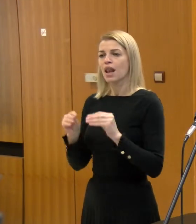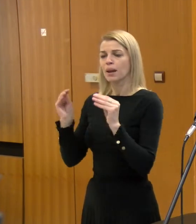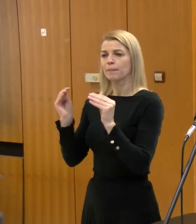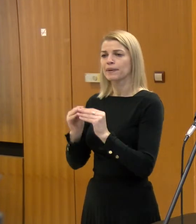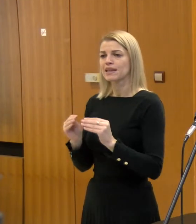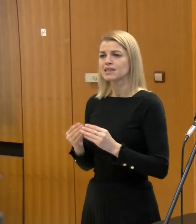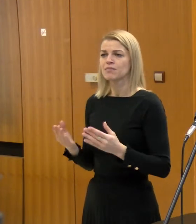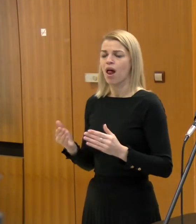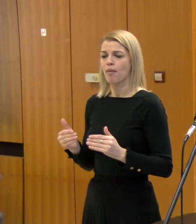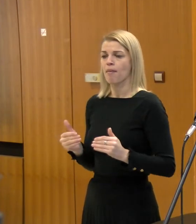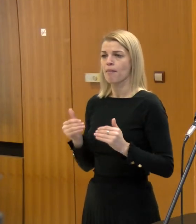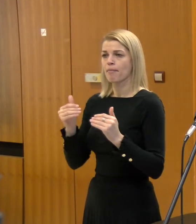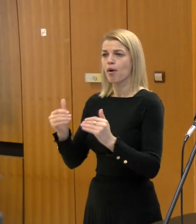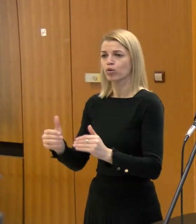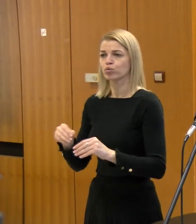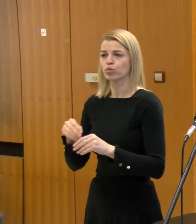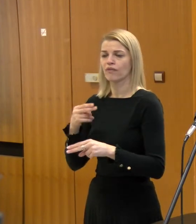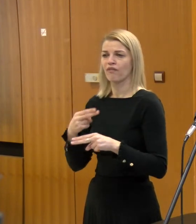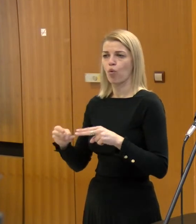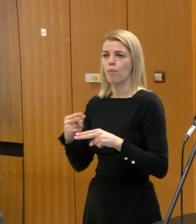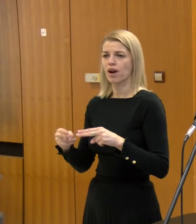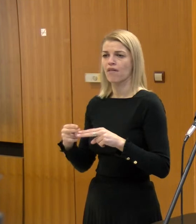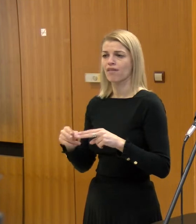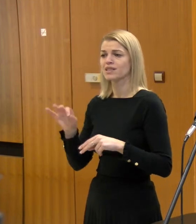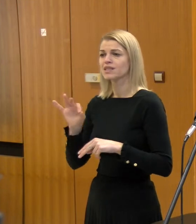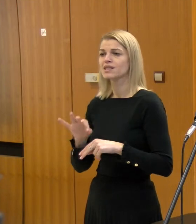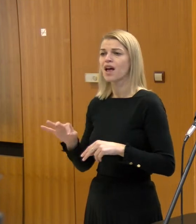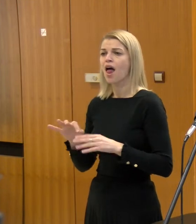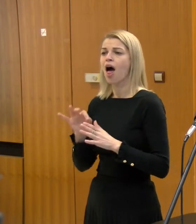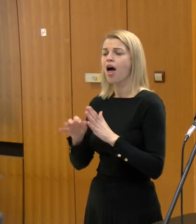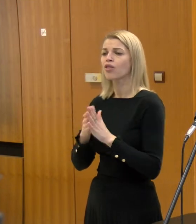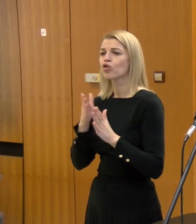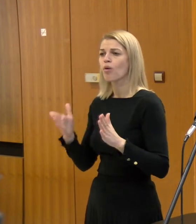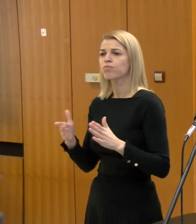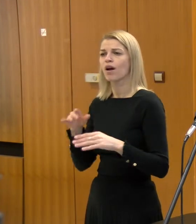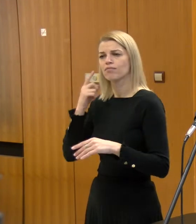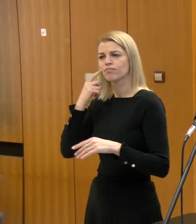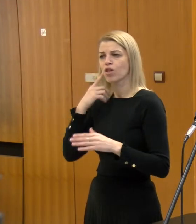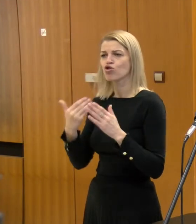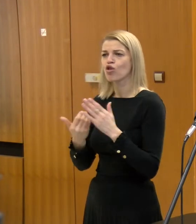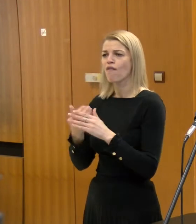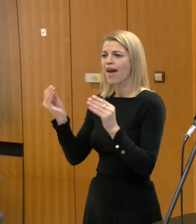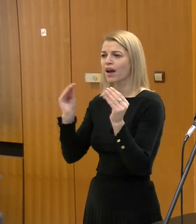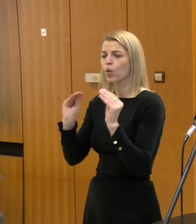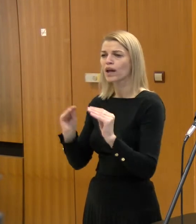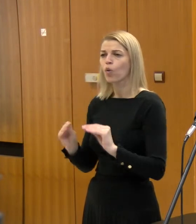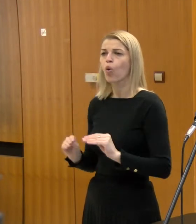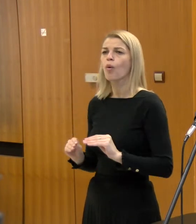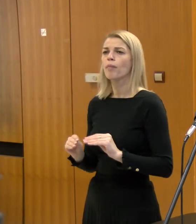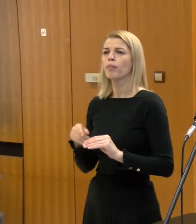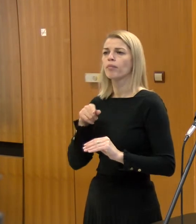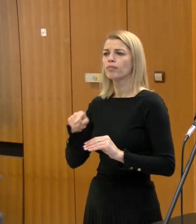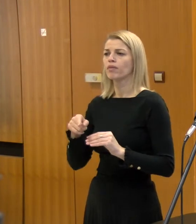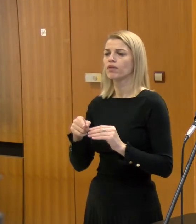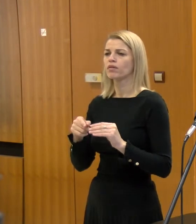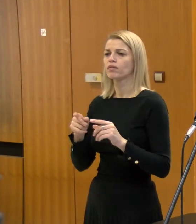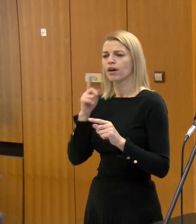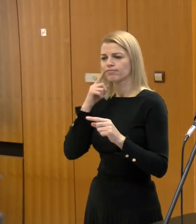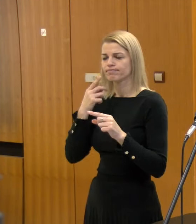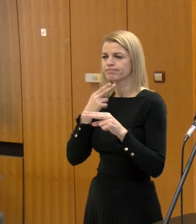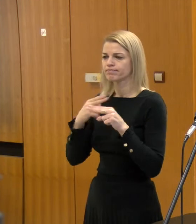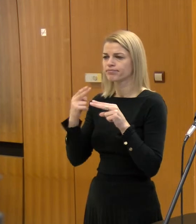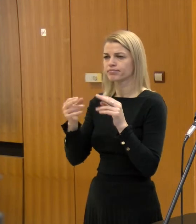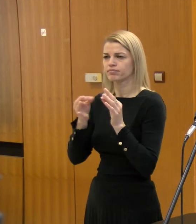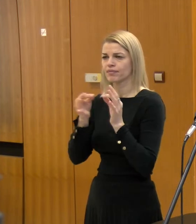princíp alebo ten posun je v úprave, veď celú dobu, keď sa tvorí nové kurikulum, tak sa cizelujú a precizujú tie texty k